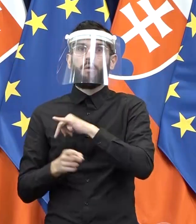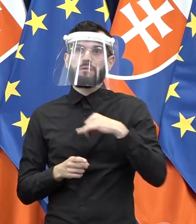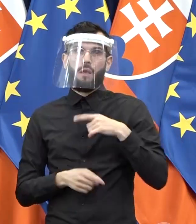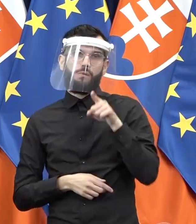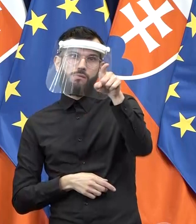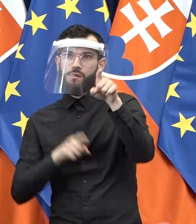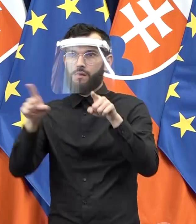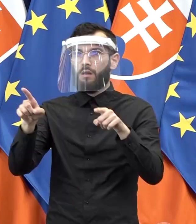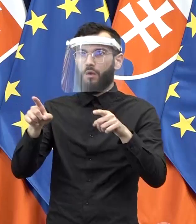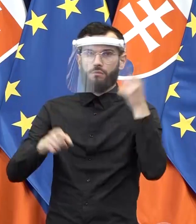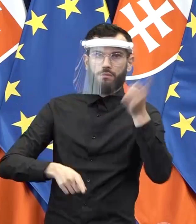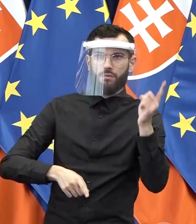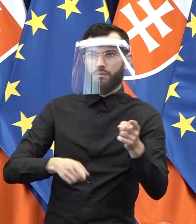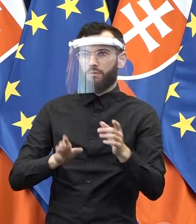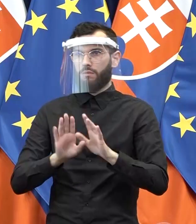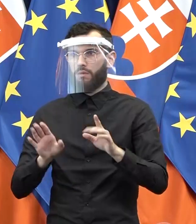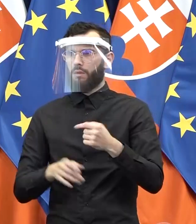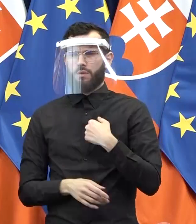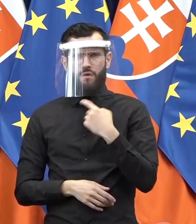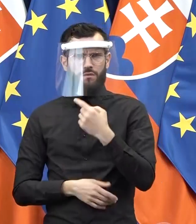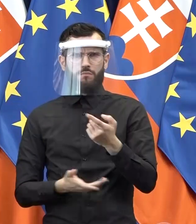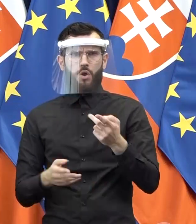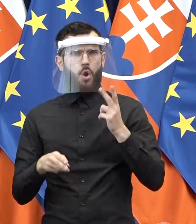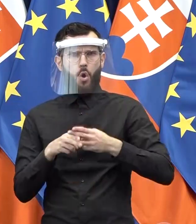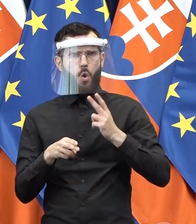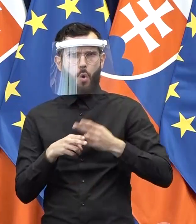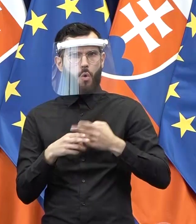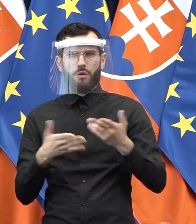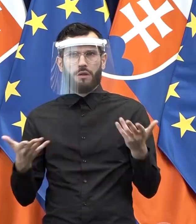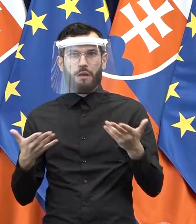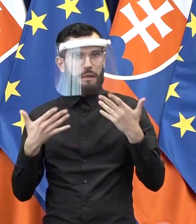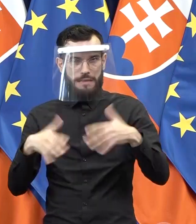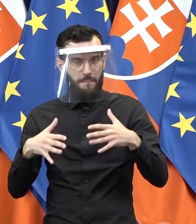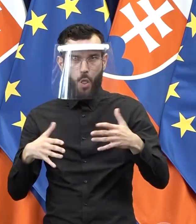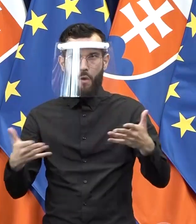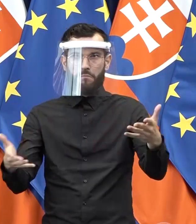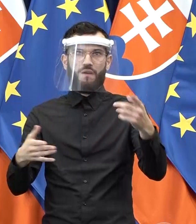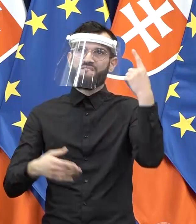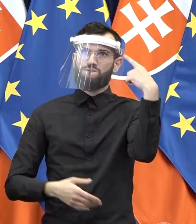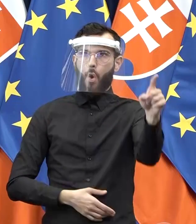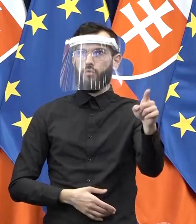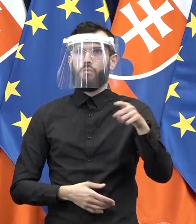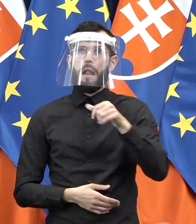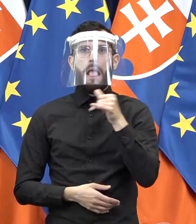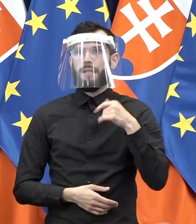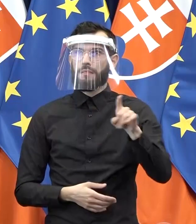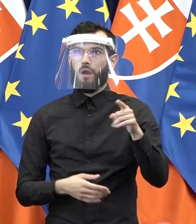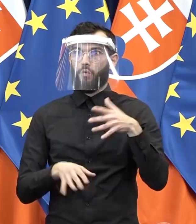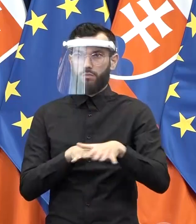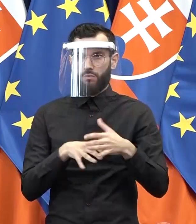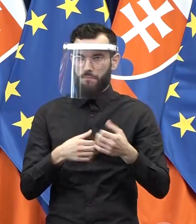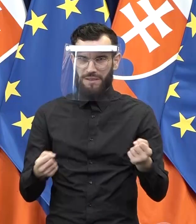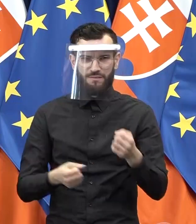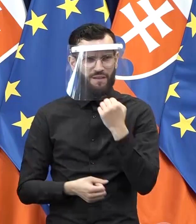niekoho karhať alebo... Žiaden nakazeník by nemal byť niekde vonku pohybovať sa bez kontroly.